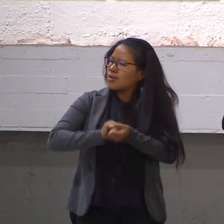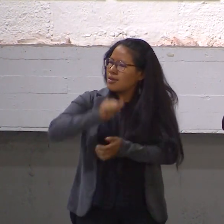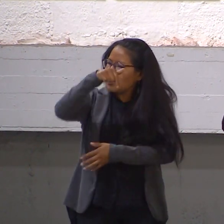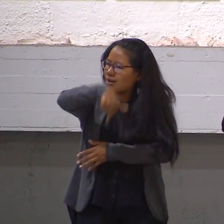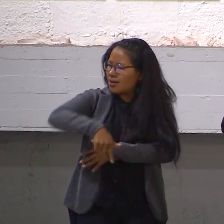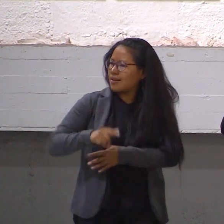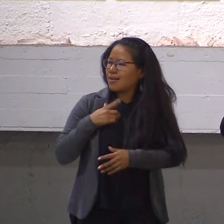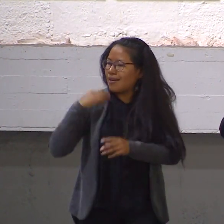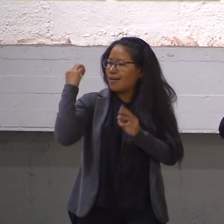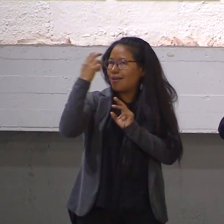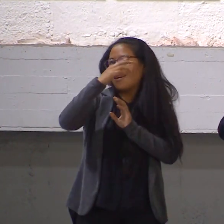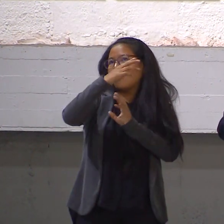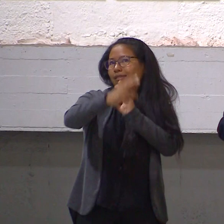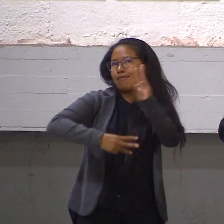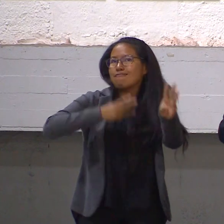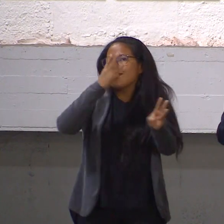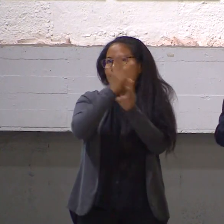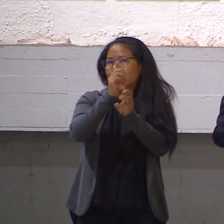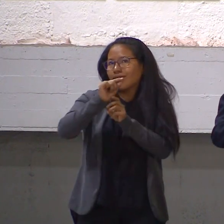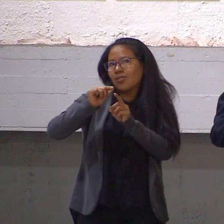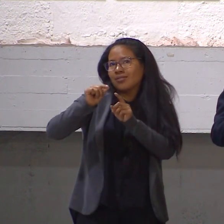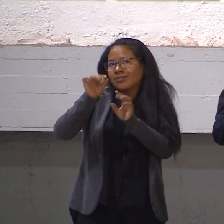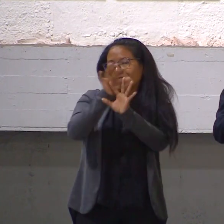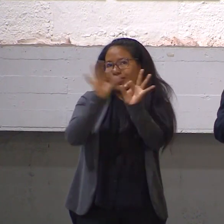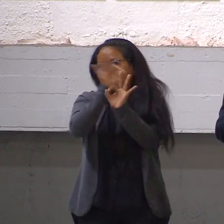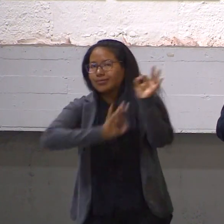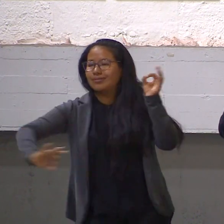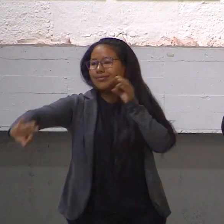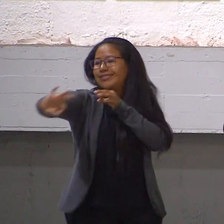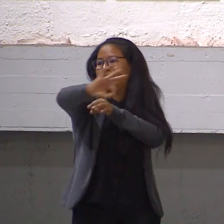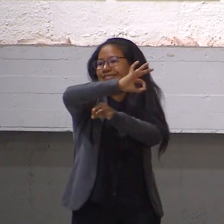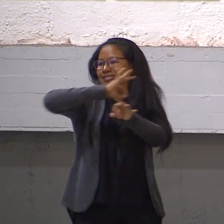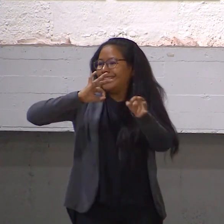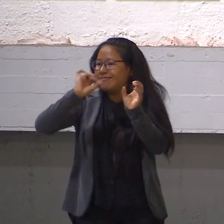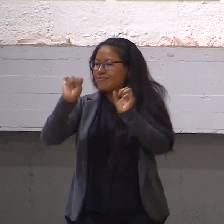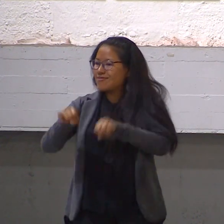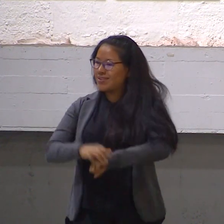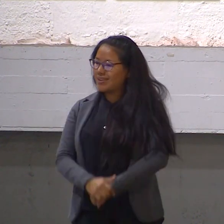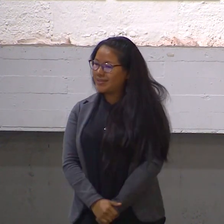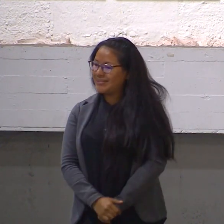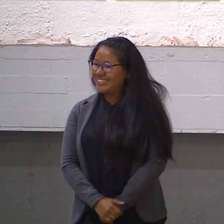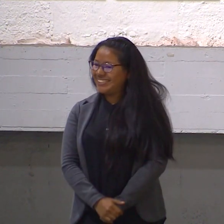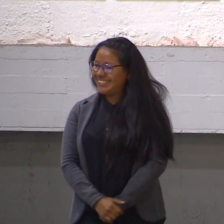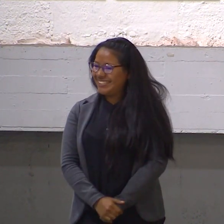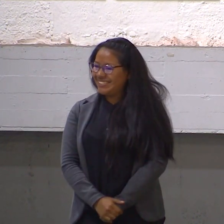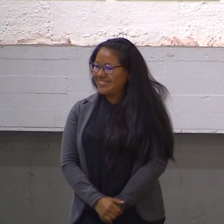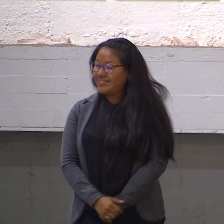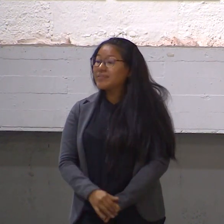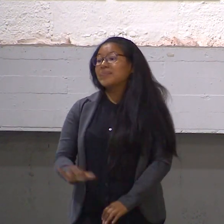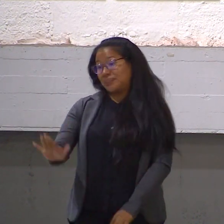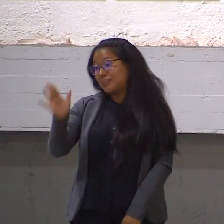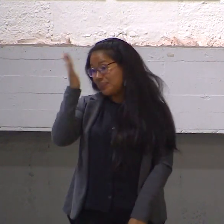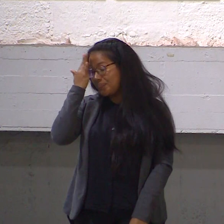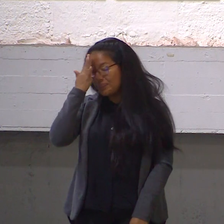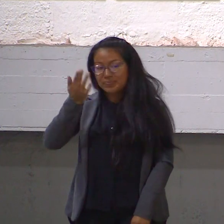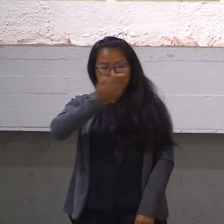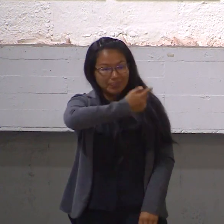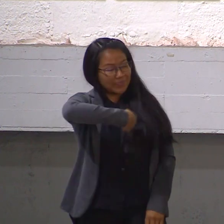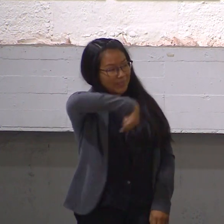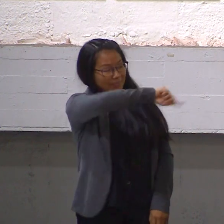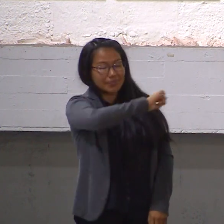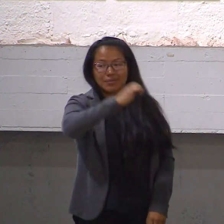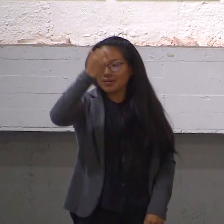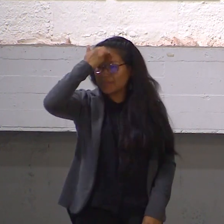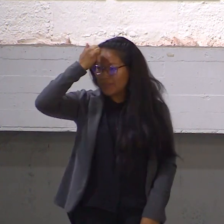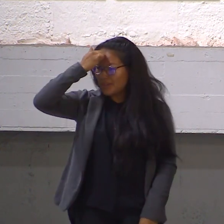circular alrededor del sol entonces tenemos nuestros maestros y